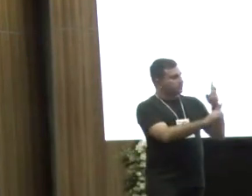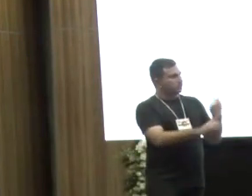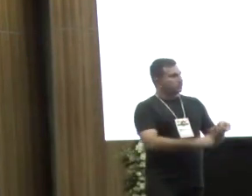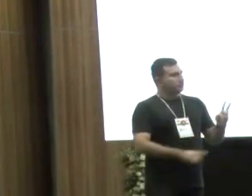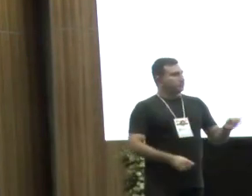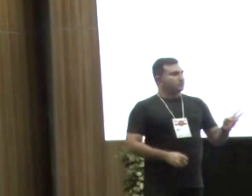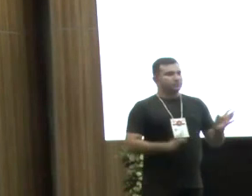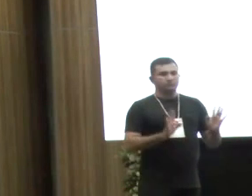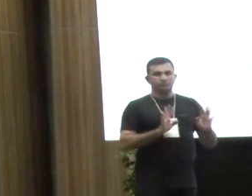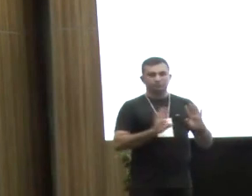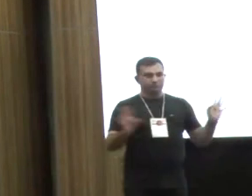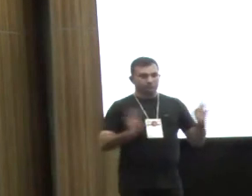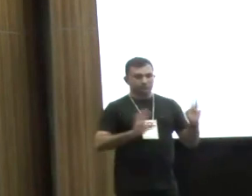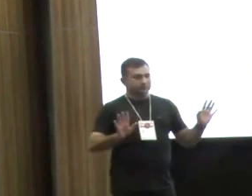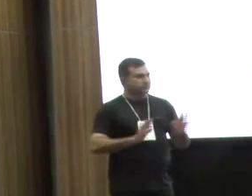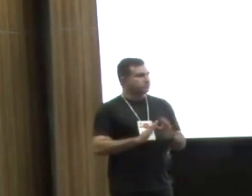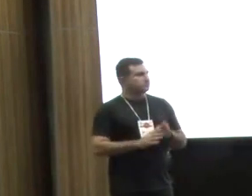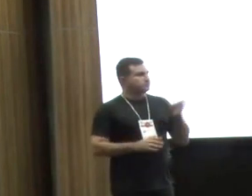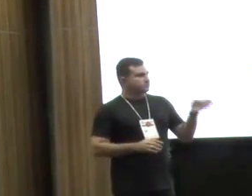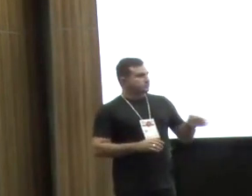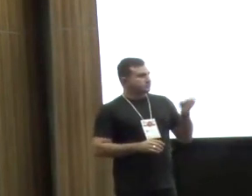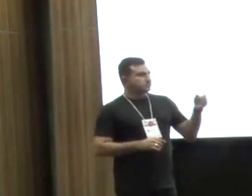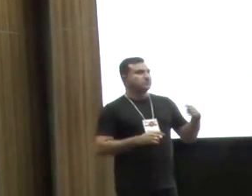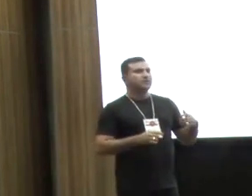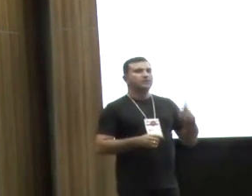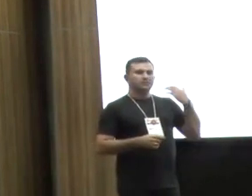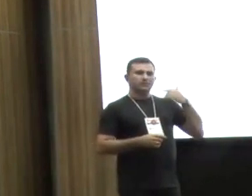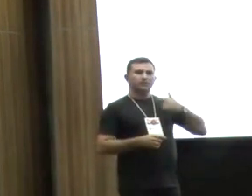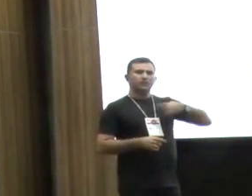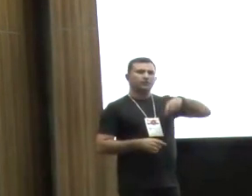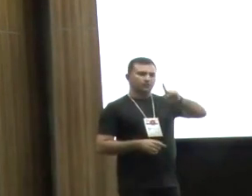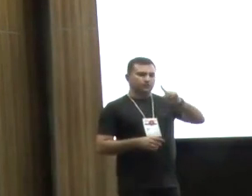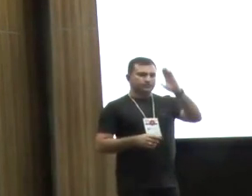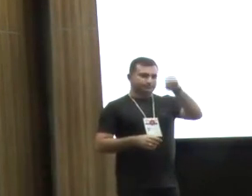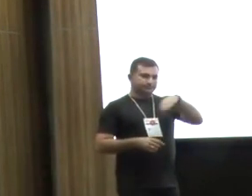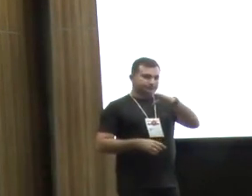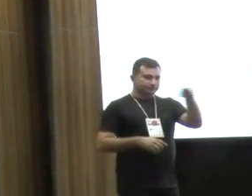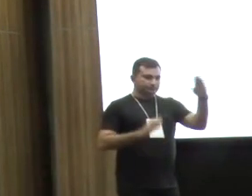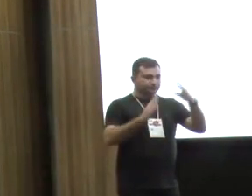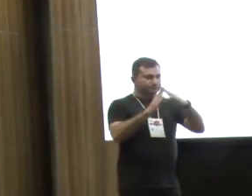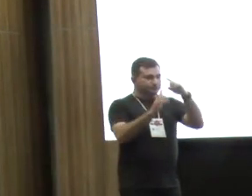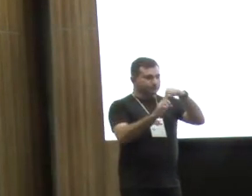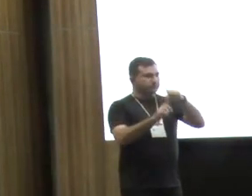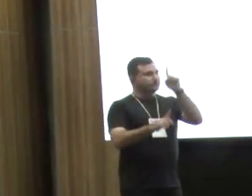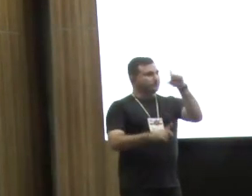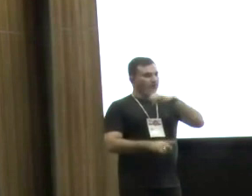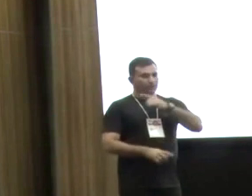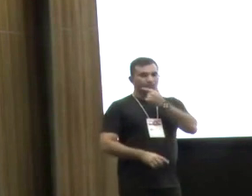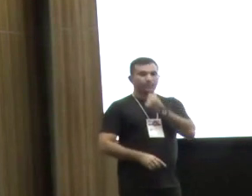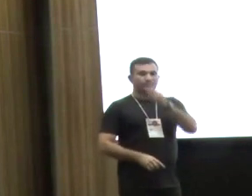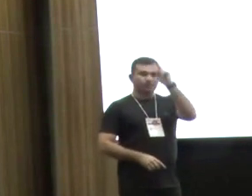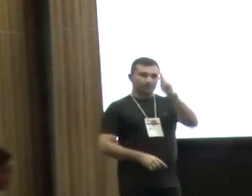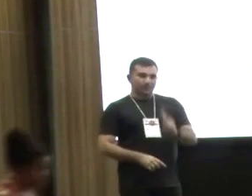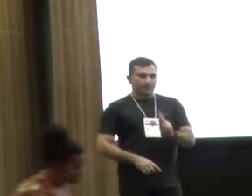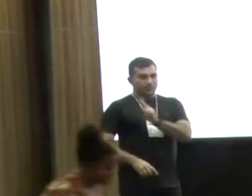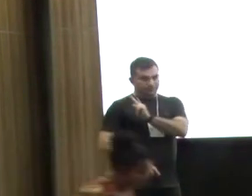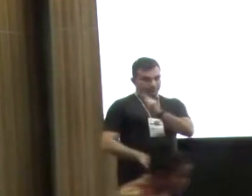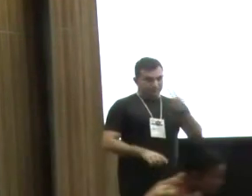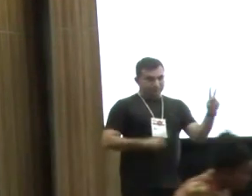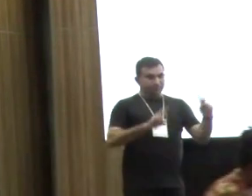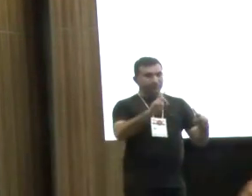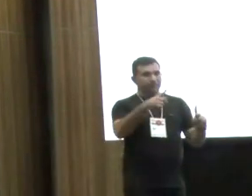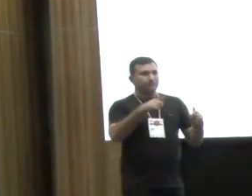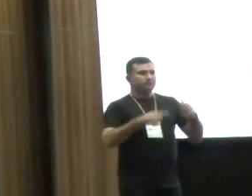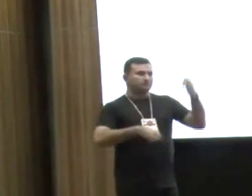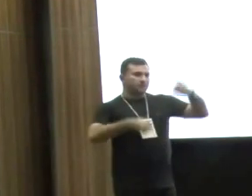rito. Aí esses dias eu fui na missa. E o padre, eu nunca tinha ouvido falar.